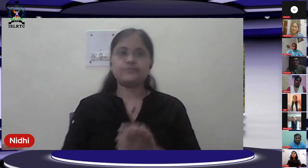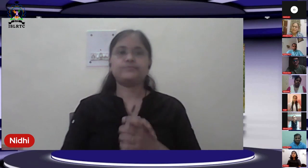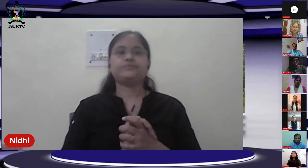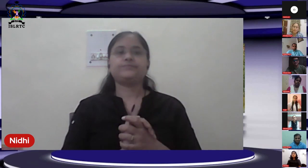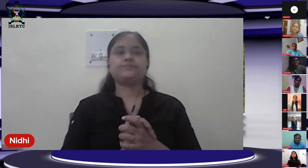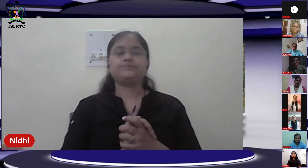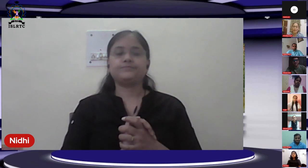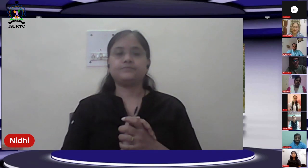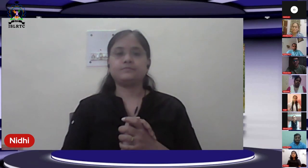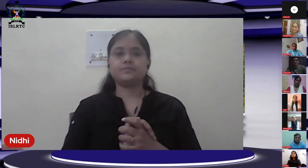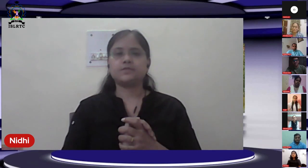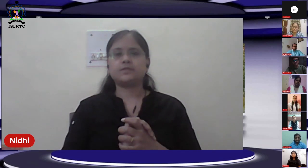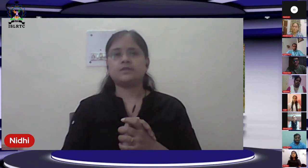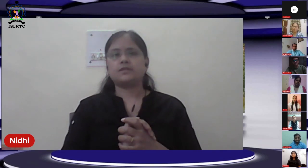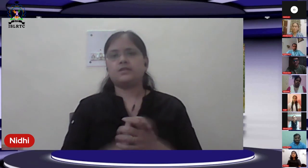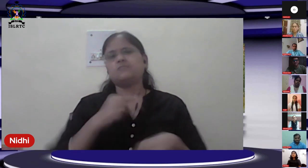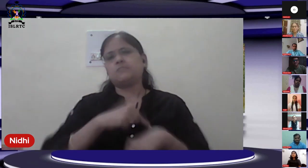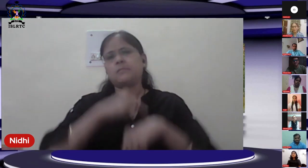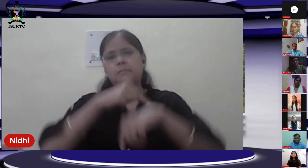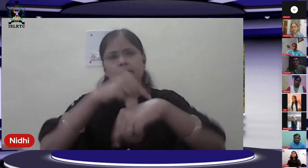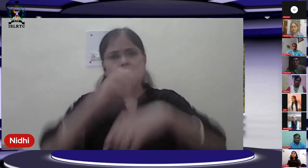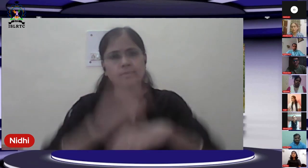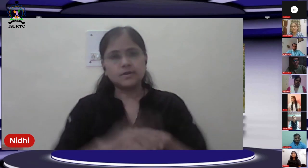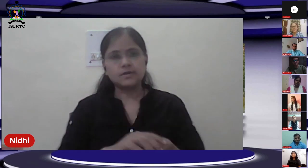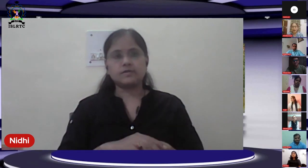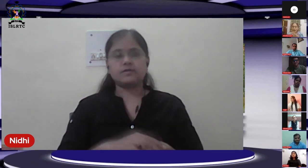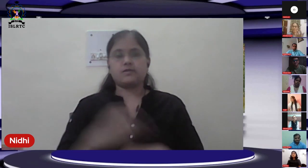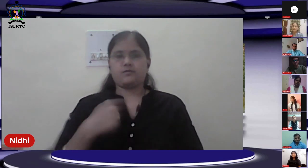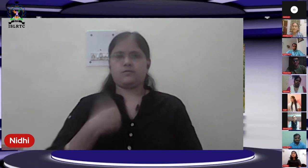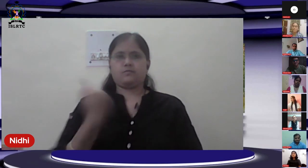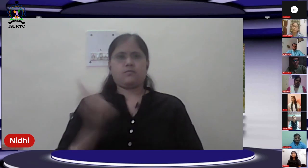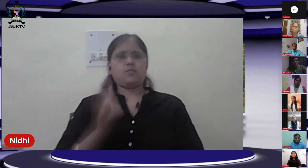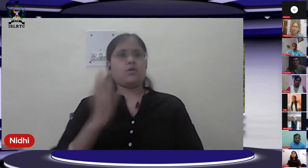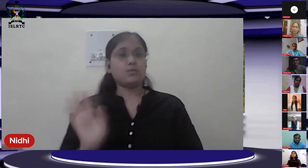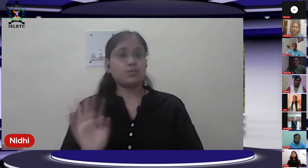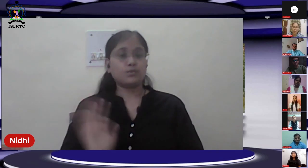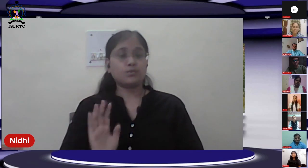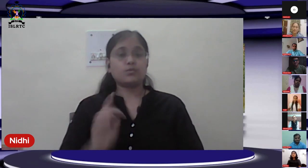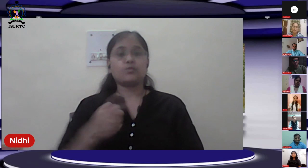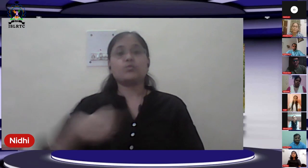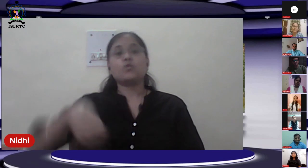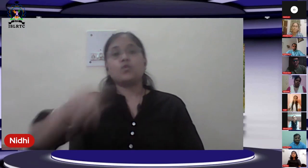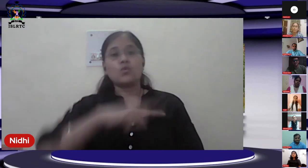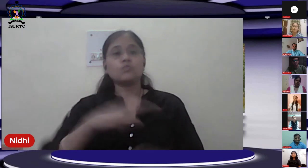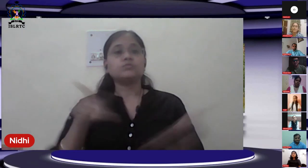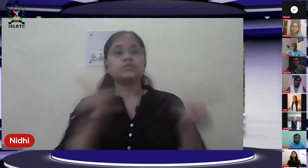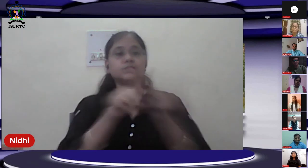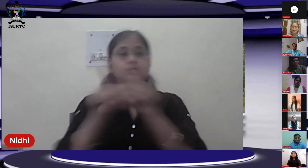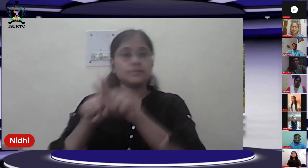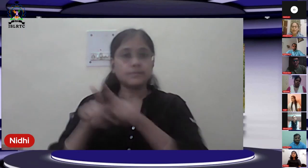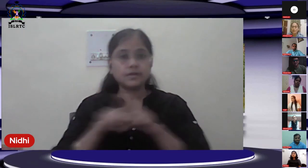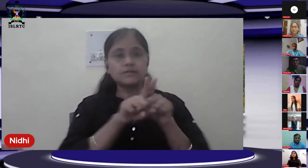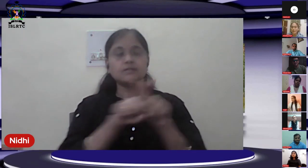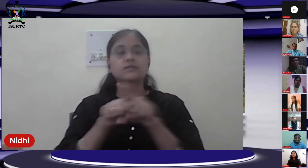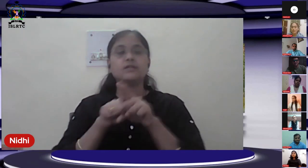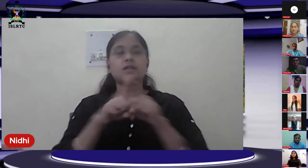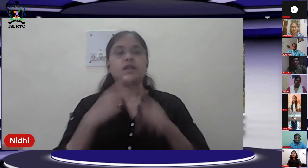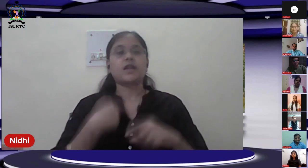ऐसे अक्सर होता है, मतलब नॉट मी ओनली, आपके साथ भी होता होगा, हमारे साथ में अभी बहुत सारे स्टूडेंट्स यहाँ पे